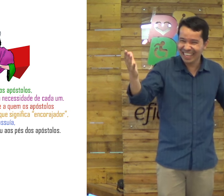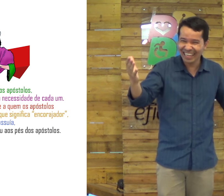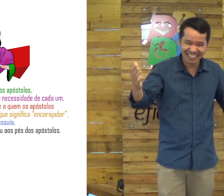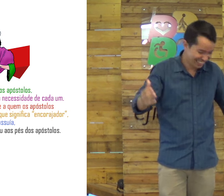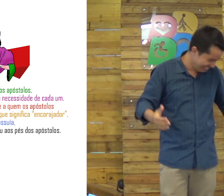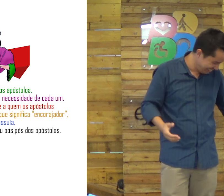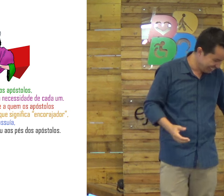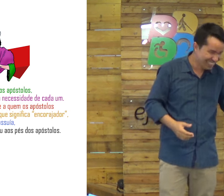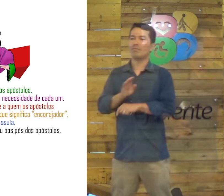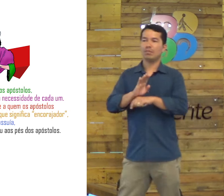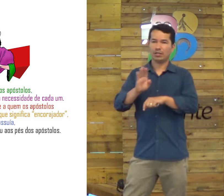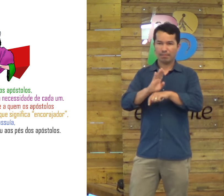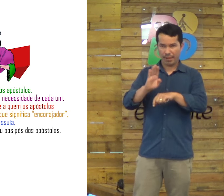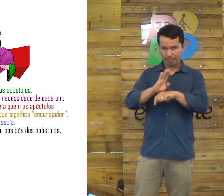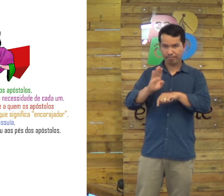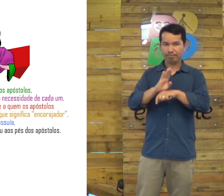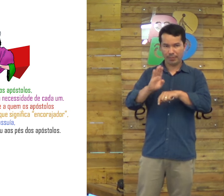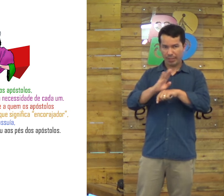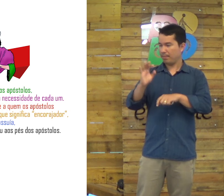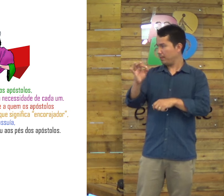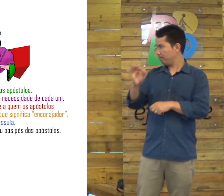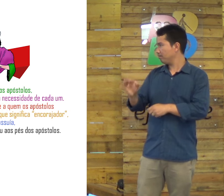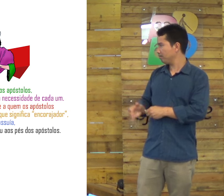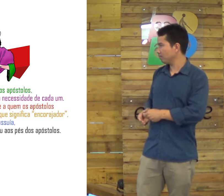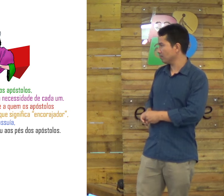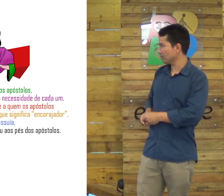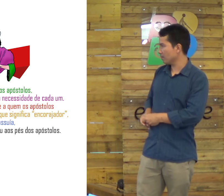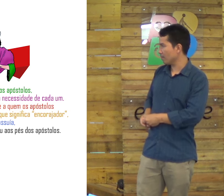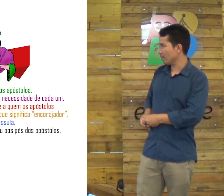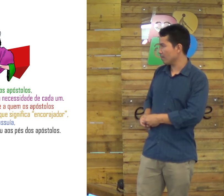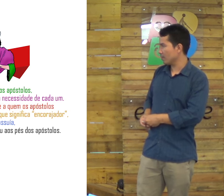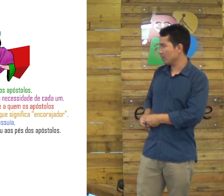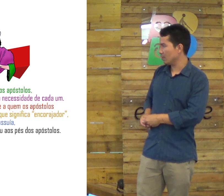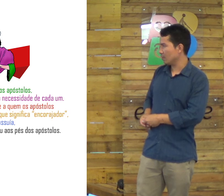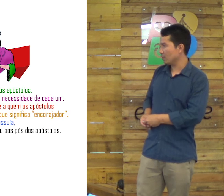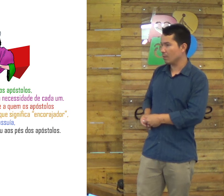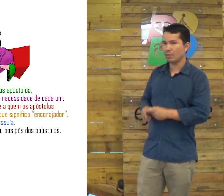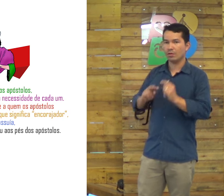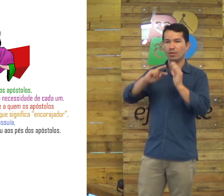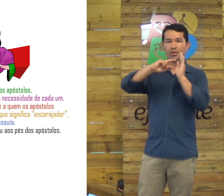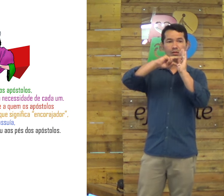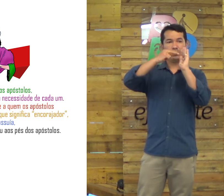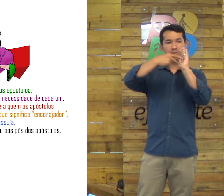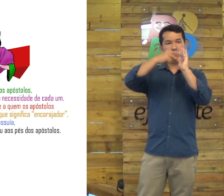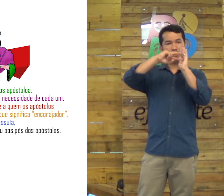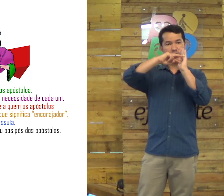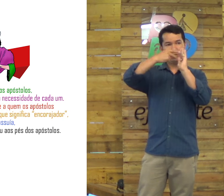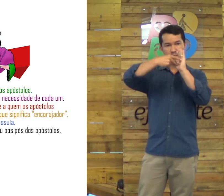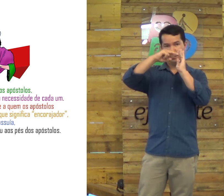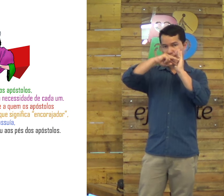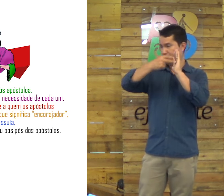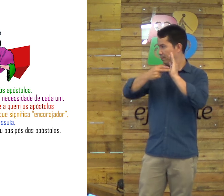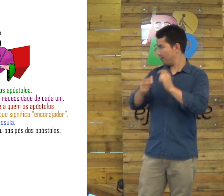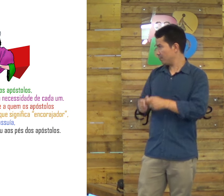Né? A quem os apóstolos deram o nome de Barnabé. Isso significa encorajador.